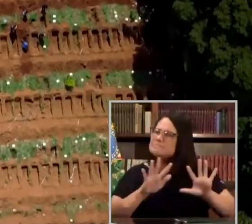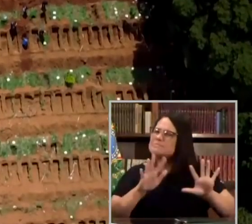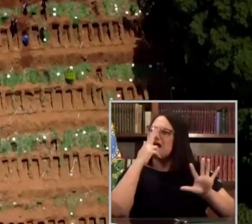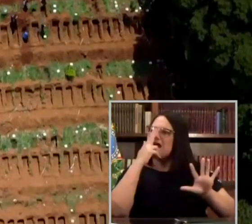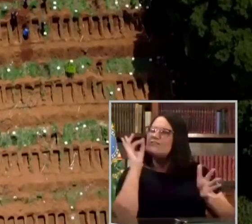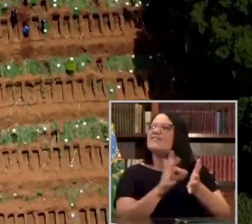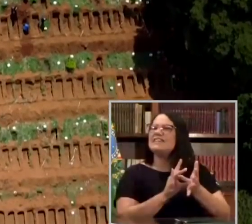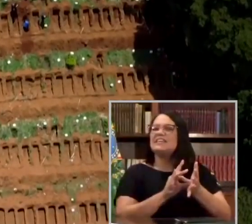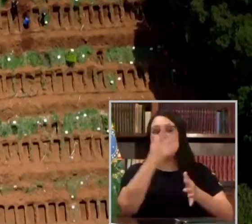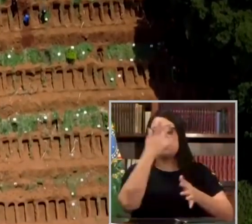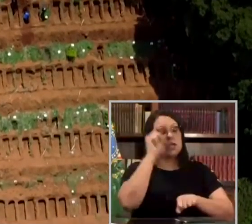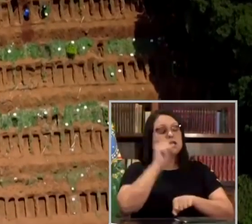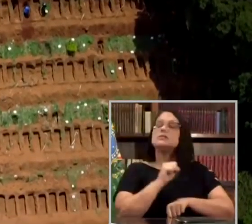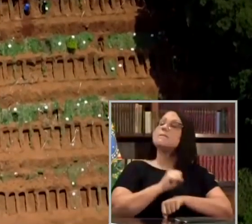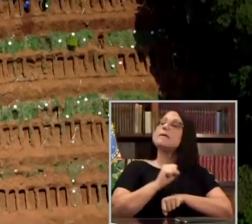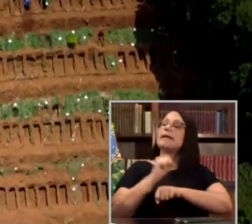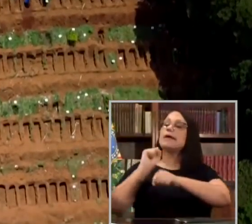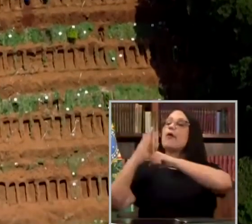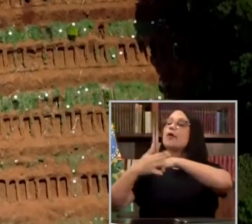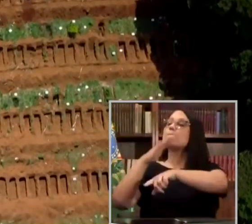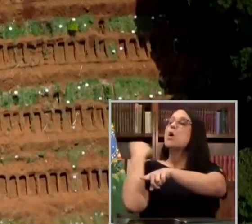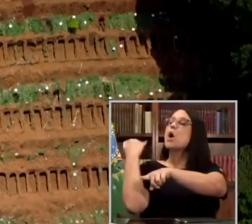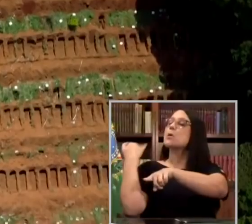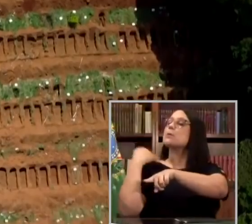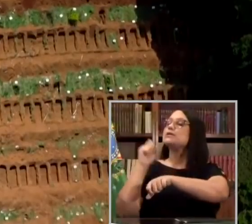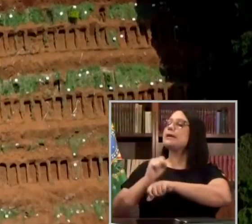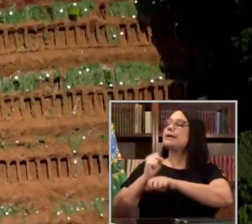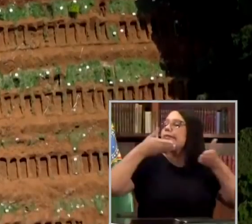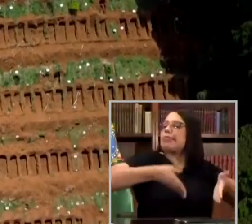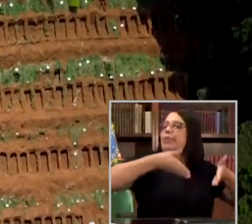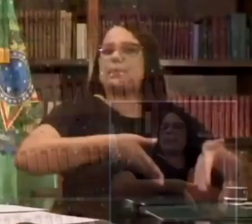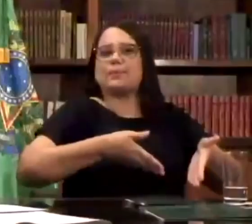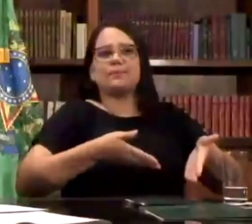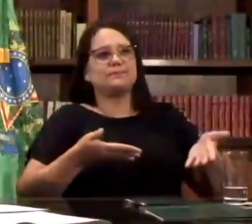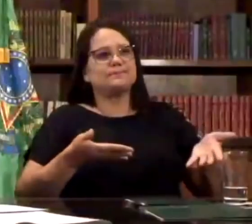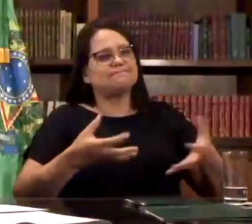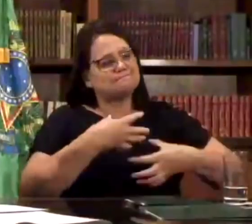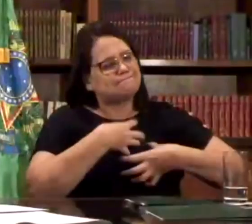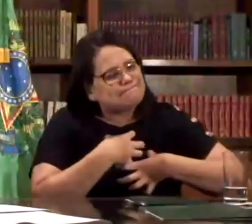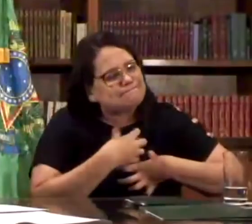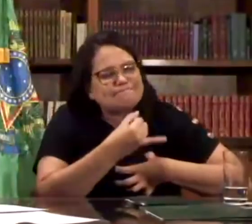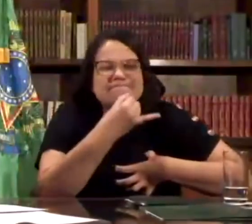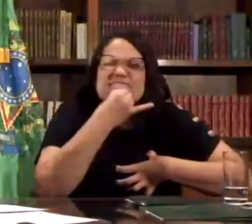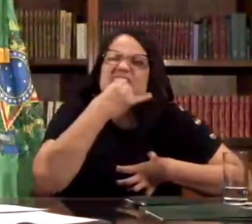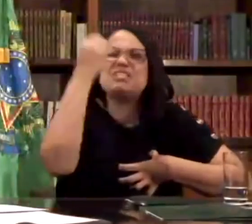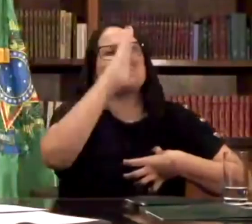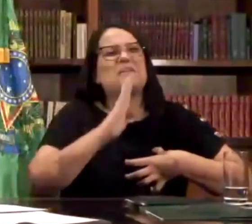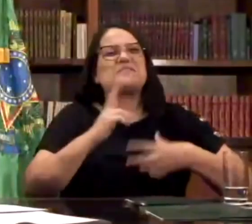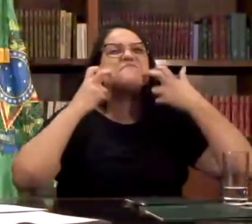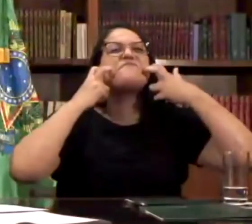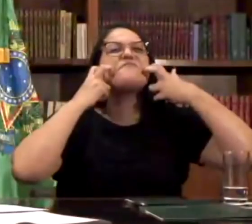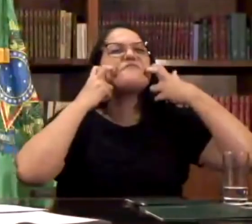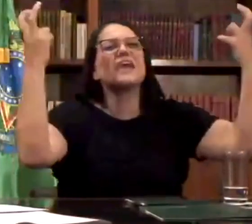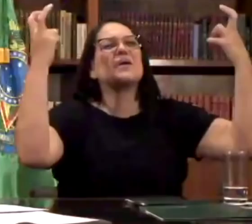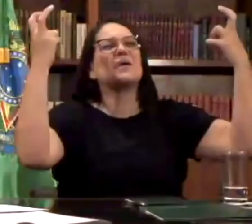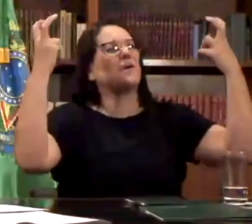está preparando para enterrar gente morta pelo vírus. Okay? Lamento, triste para o Brasil, uma vergonha